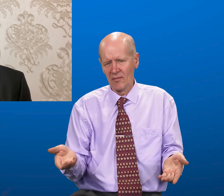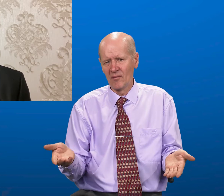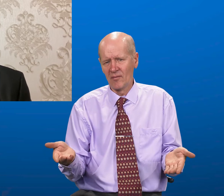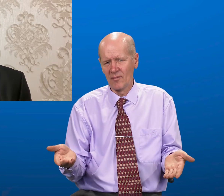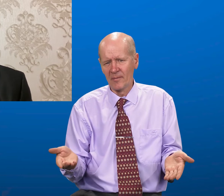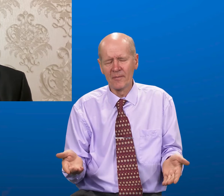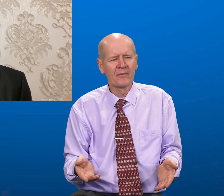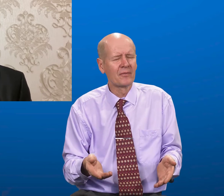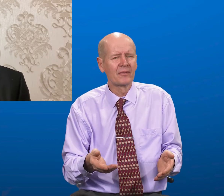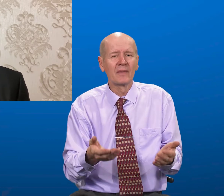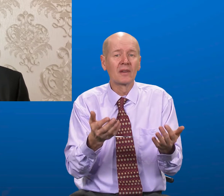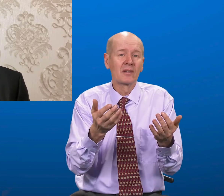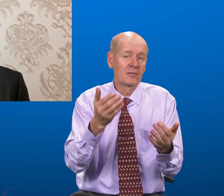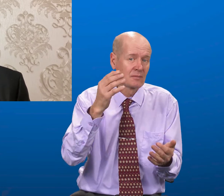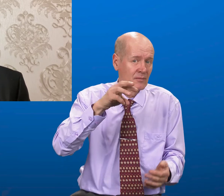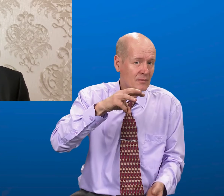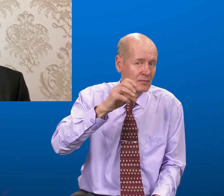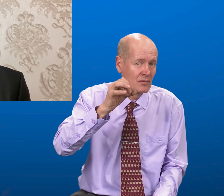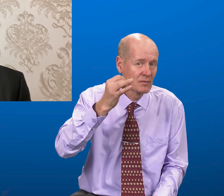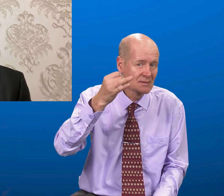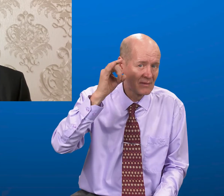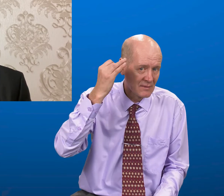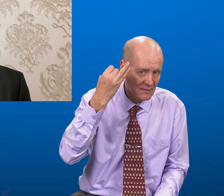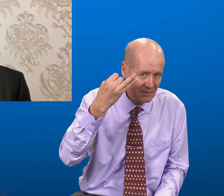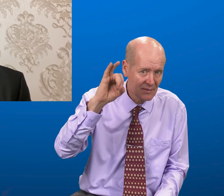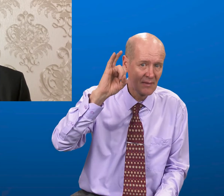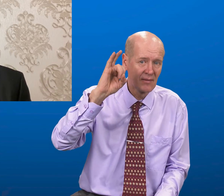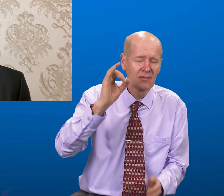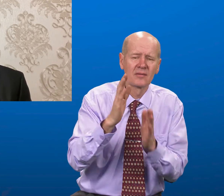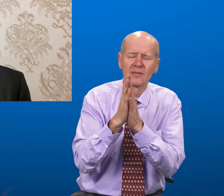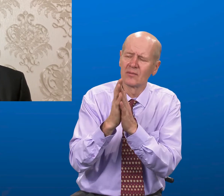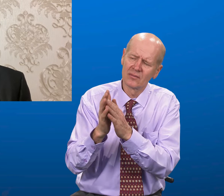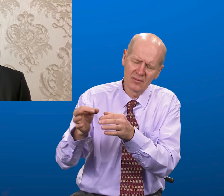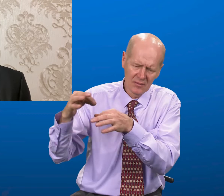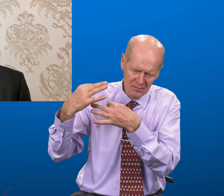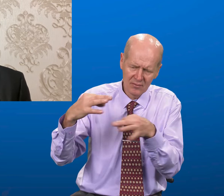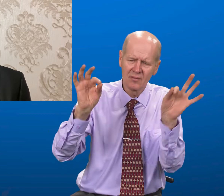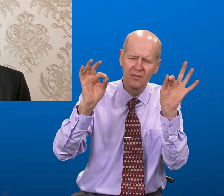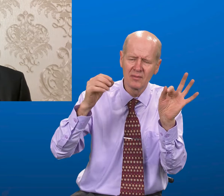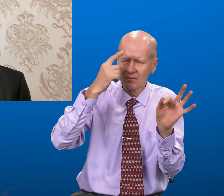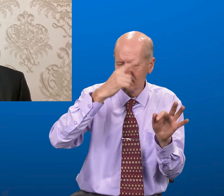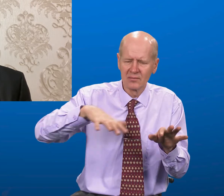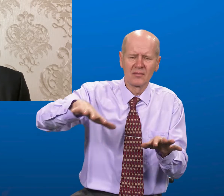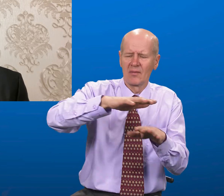что фараон ожесточился на требование Моисея отпустить